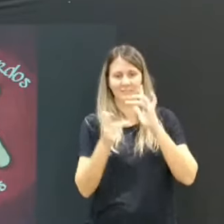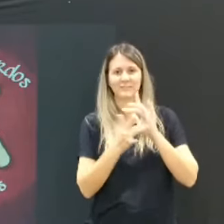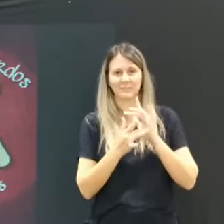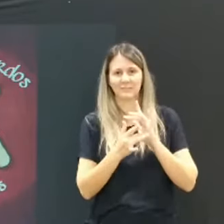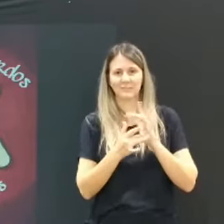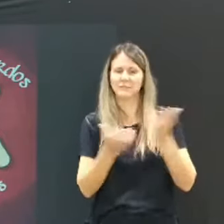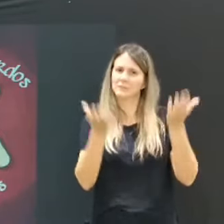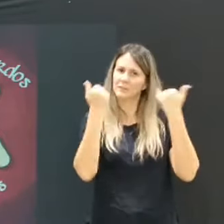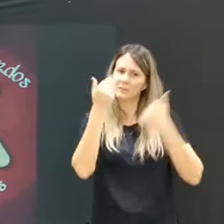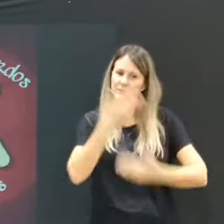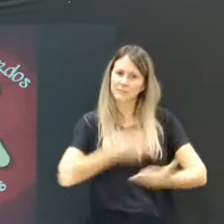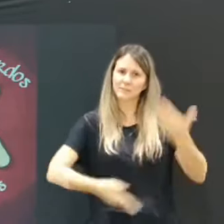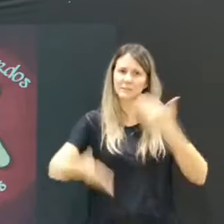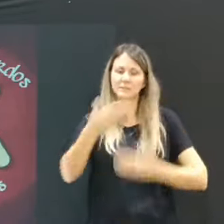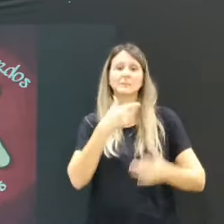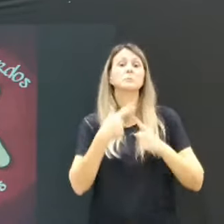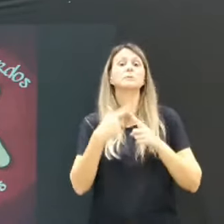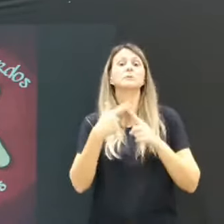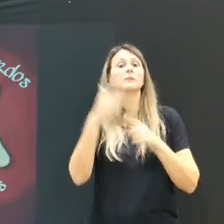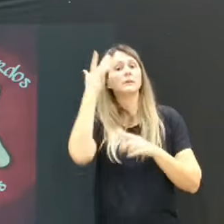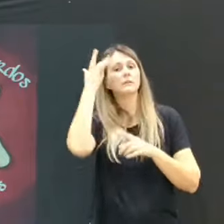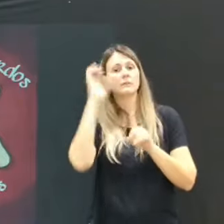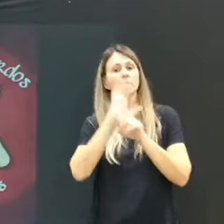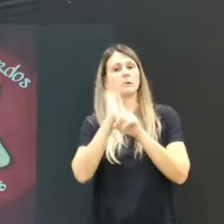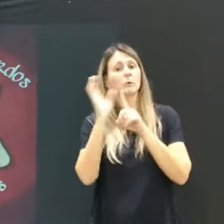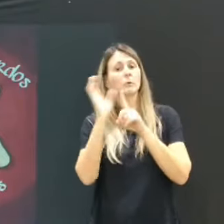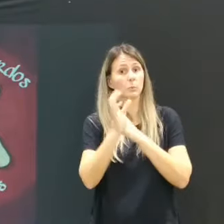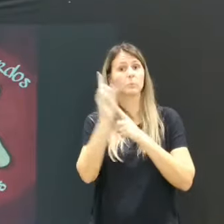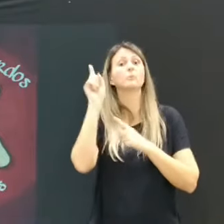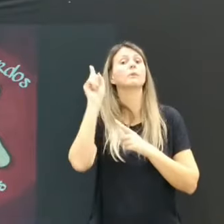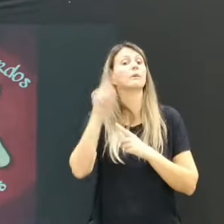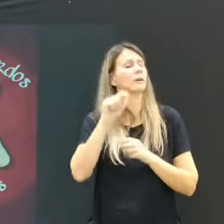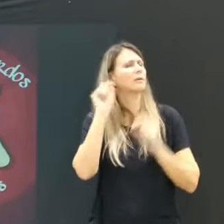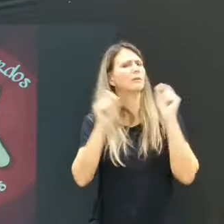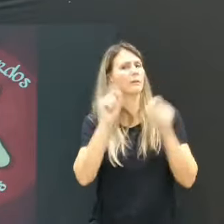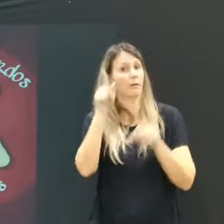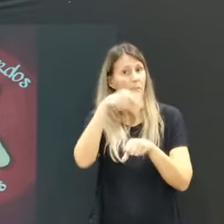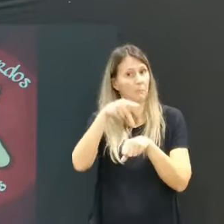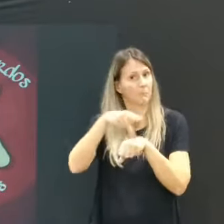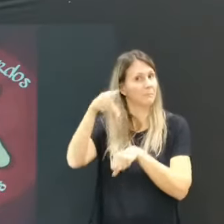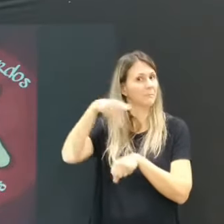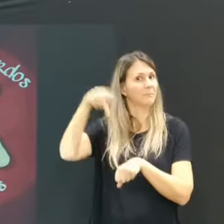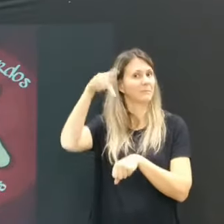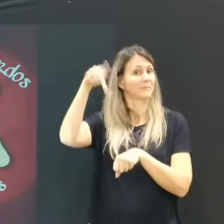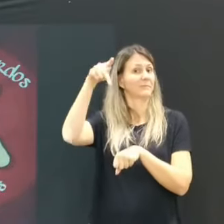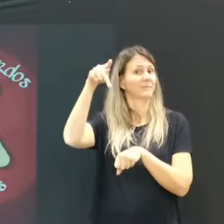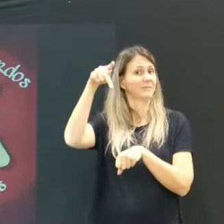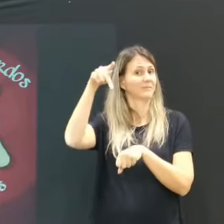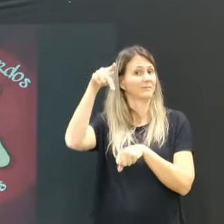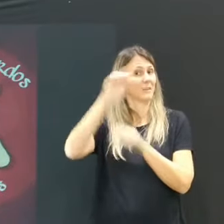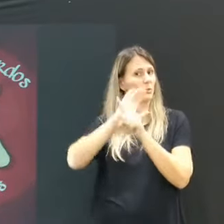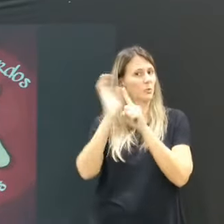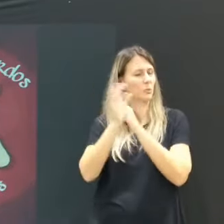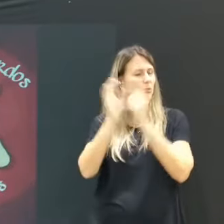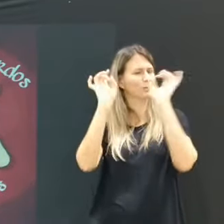membros, os discípulos de Jesus. Você pode vir compartilhar conosco. Amanhã é culto o quê? Um culto de Páscoa.